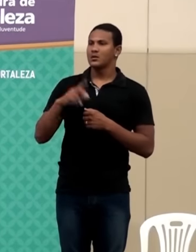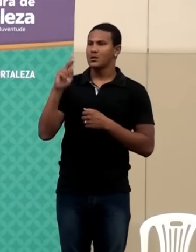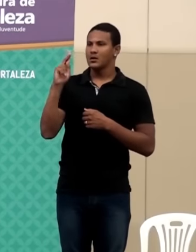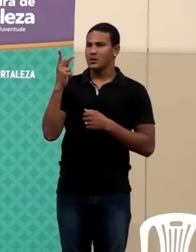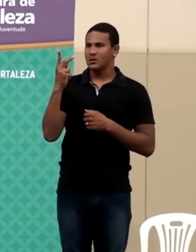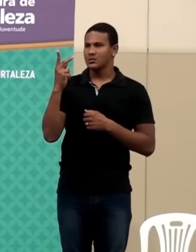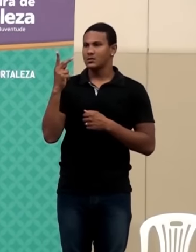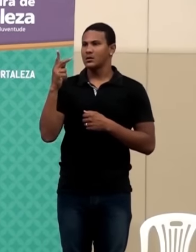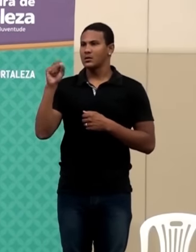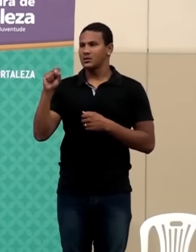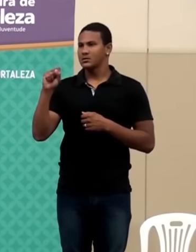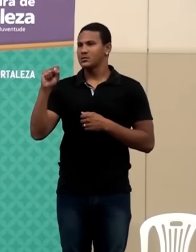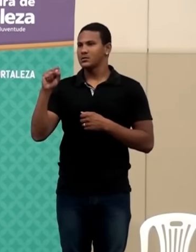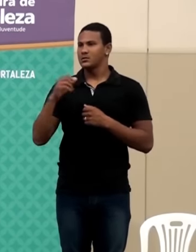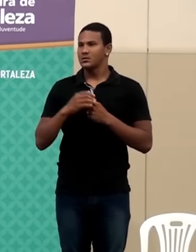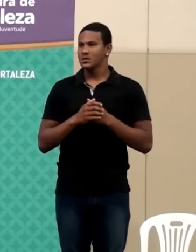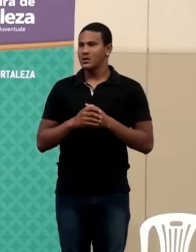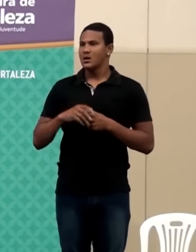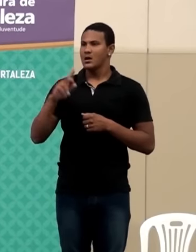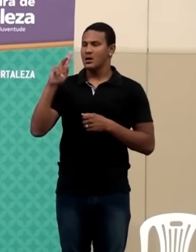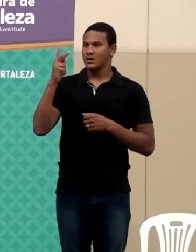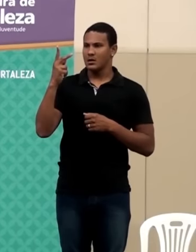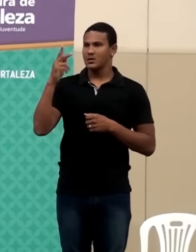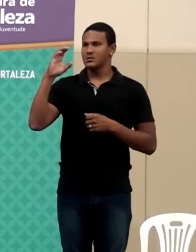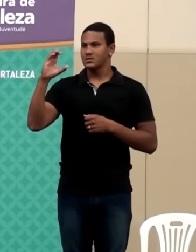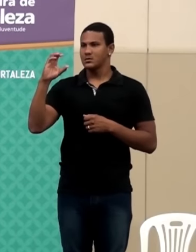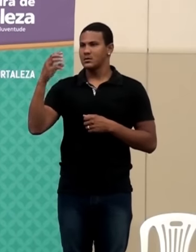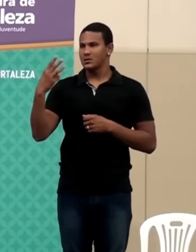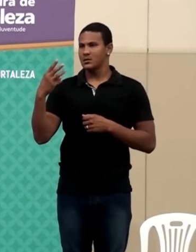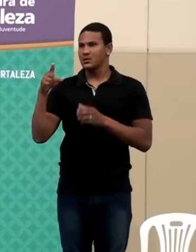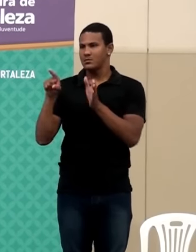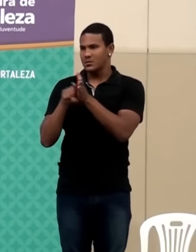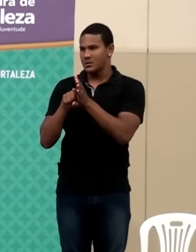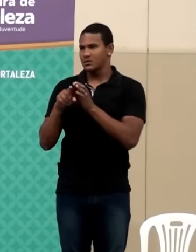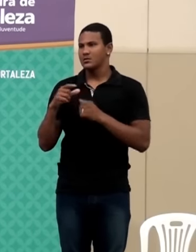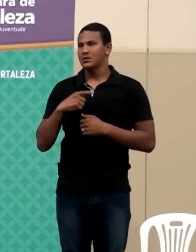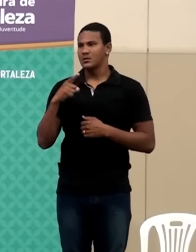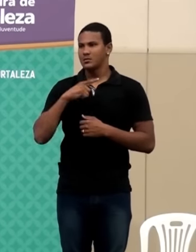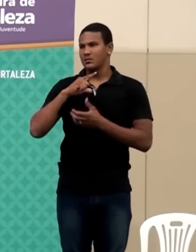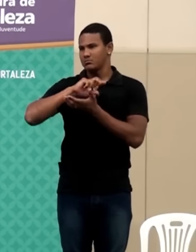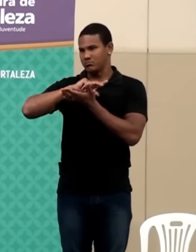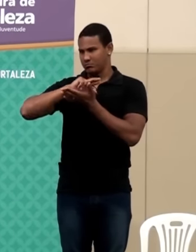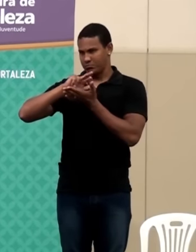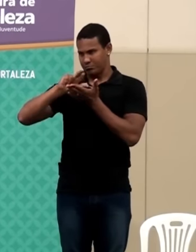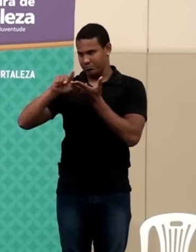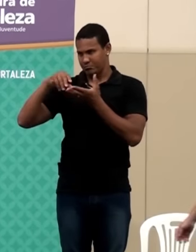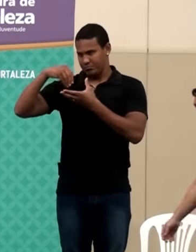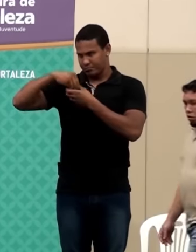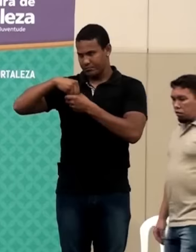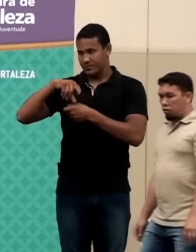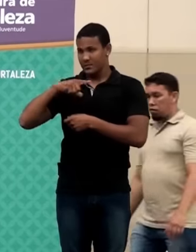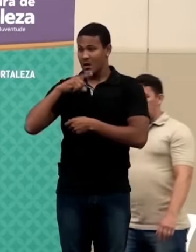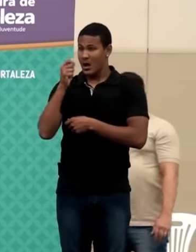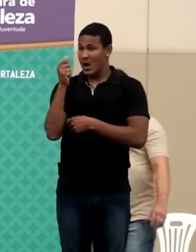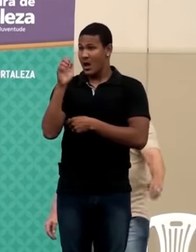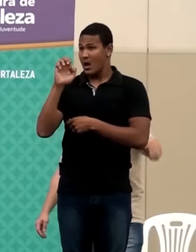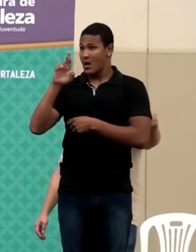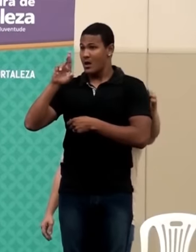NO3-, HCO3-, FeOH3. Isso nas condições